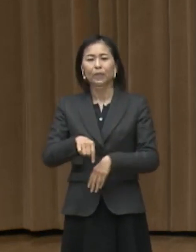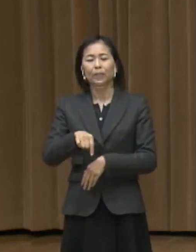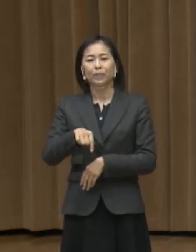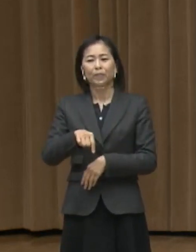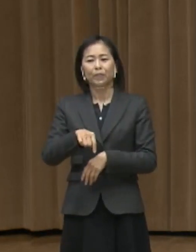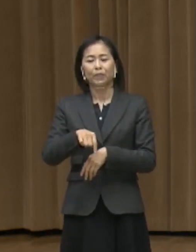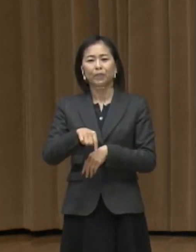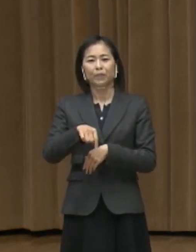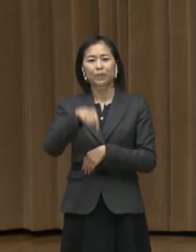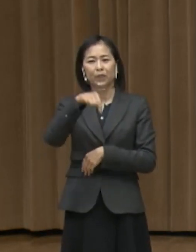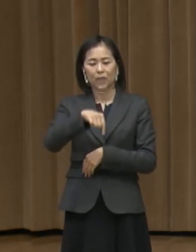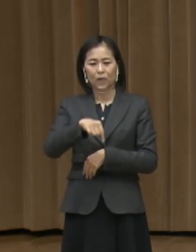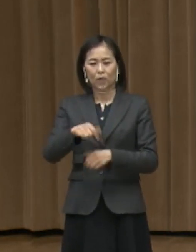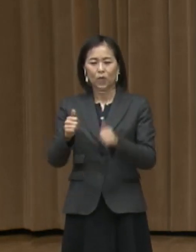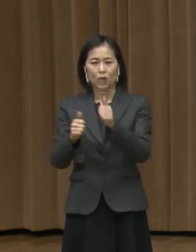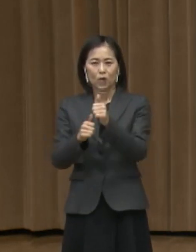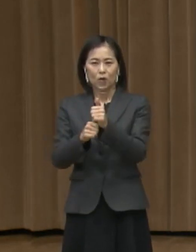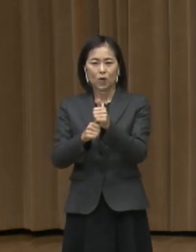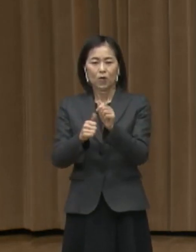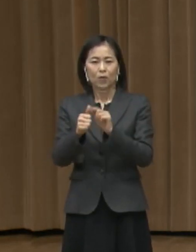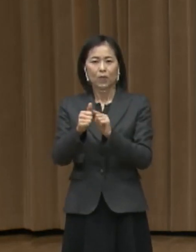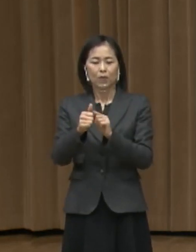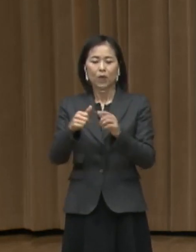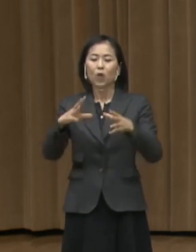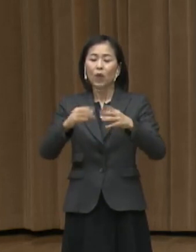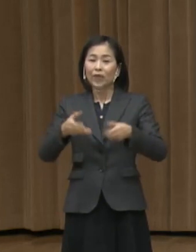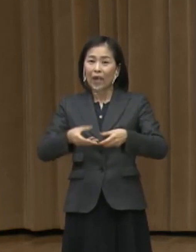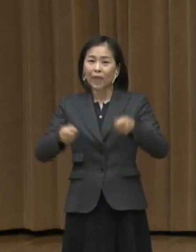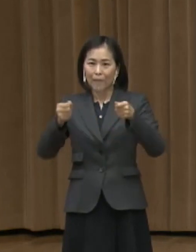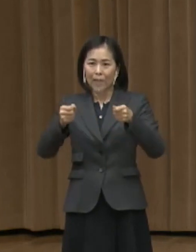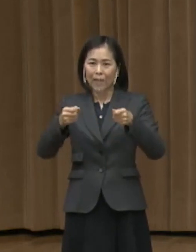の副管理者を務めている